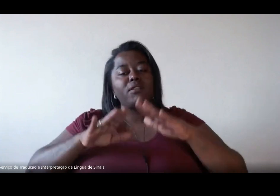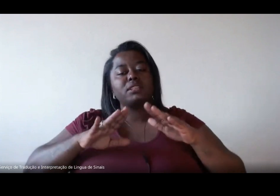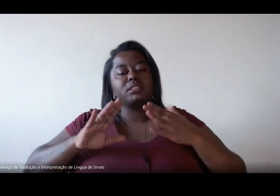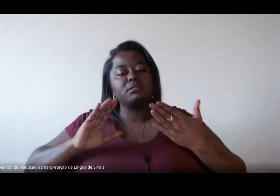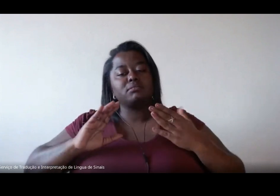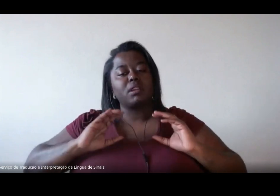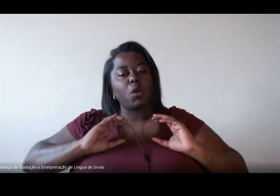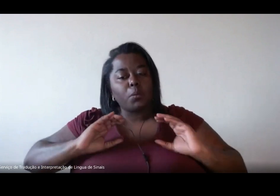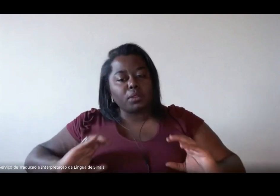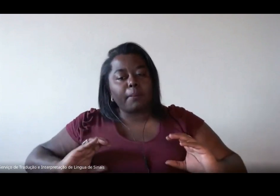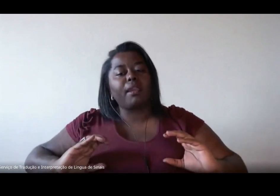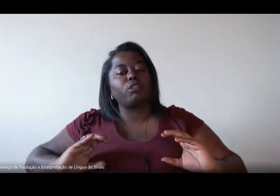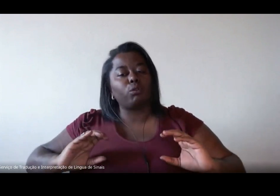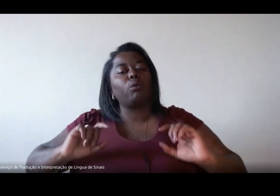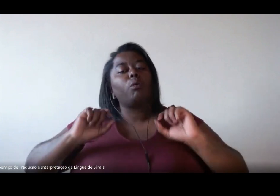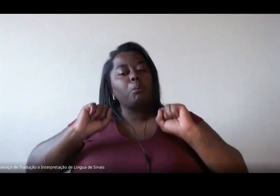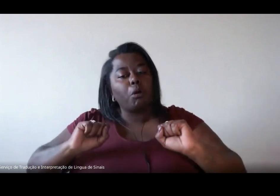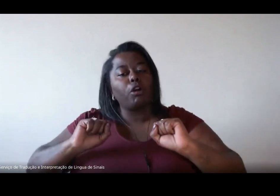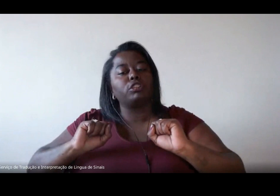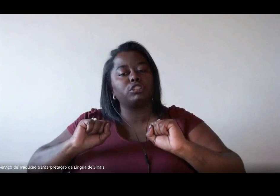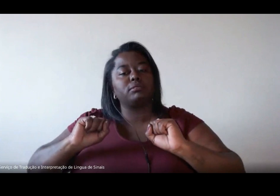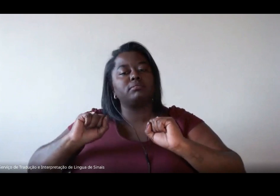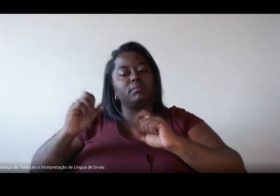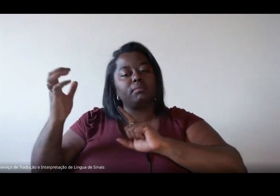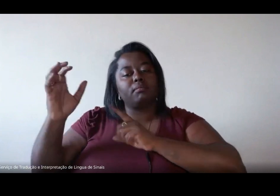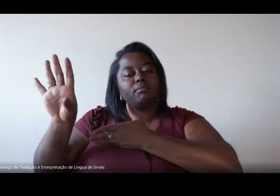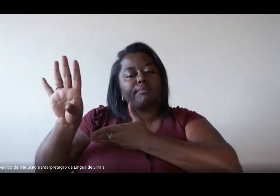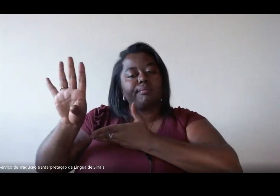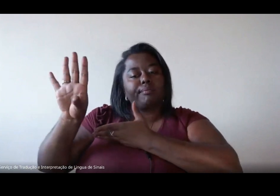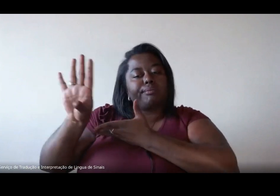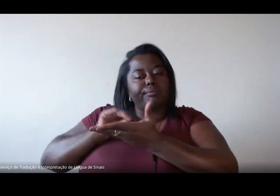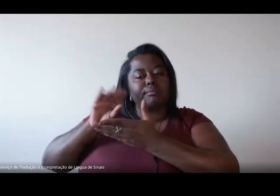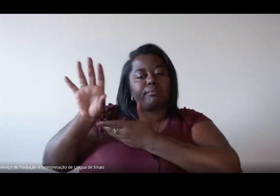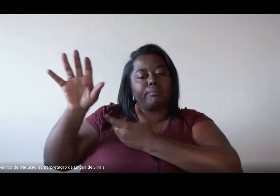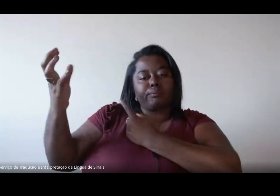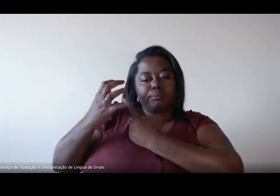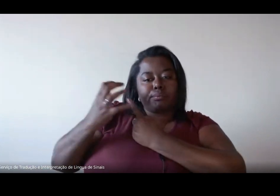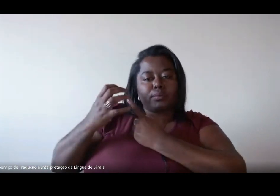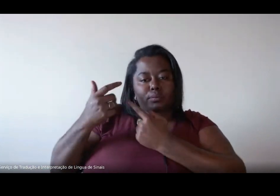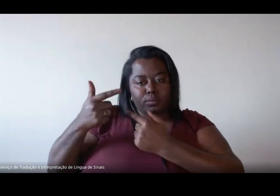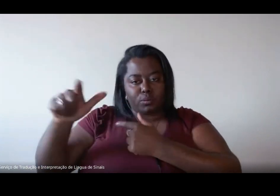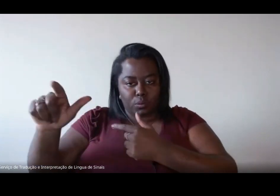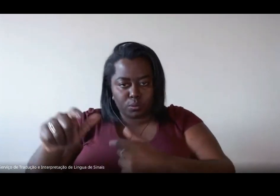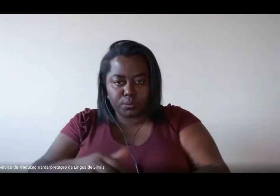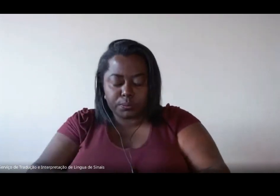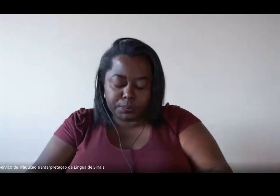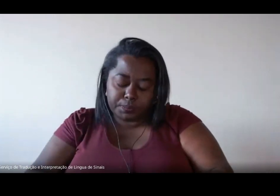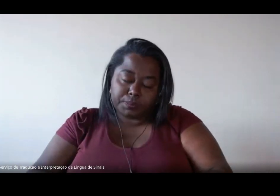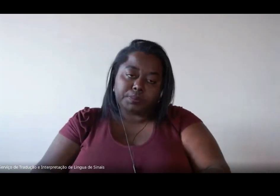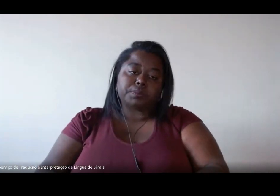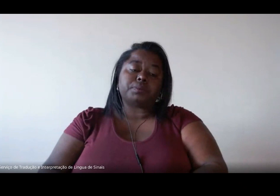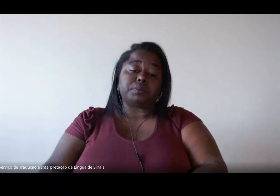hábitos de classe que caem em cima da gente, não. Eles caem em cima da gente, mas a gente pode escolher. Enfim. Não,